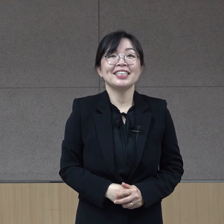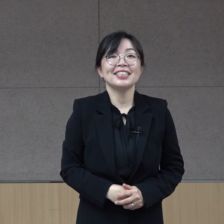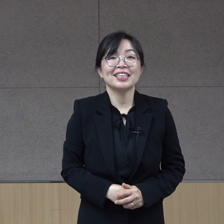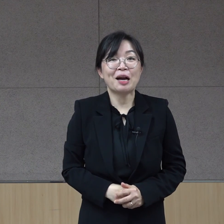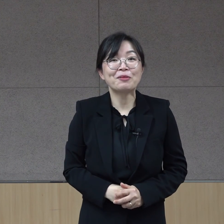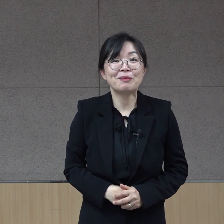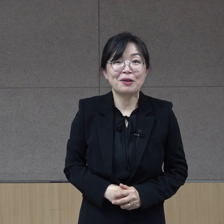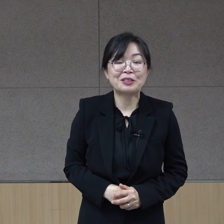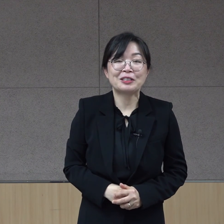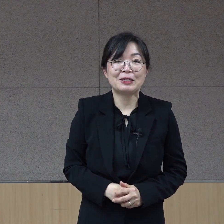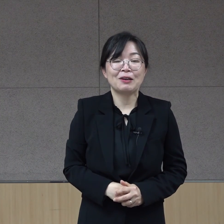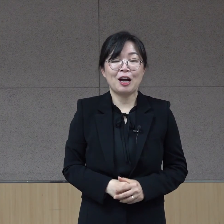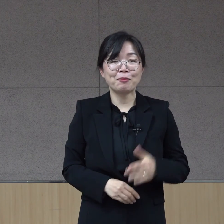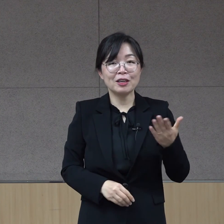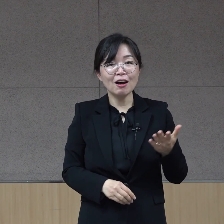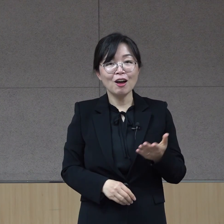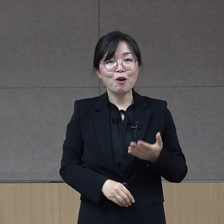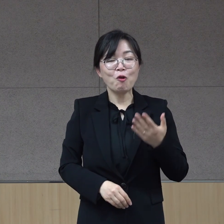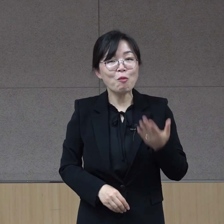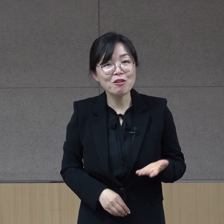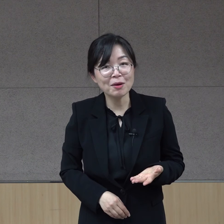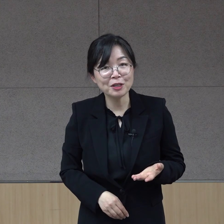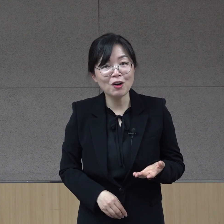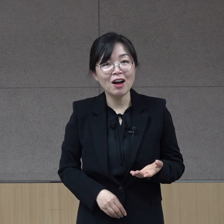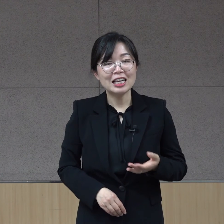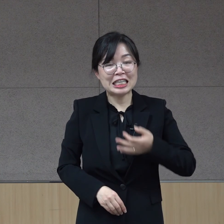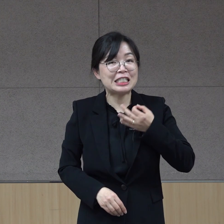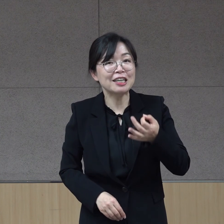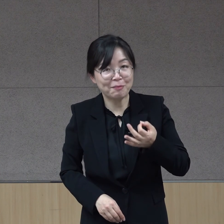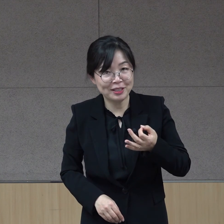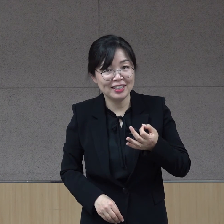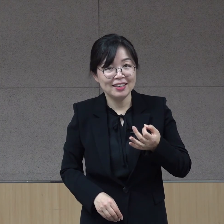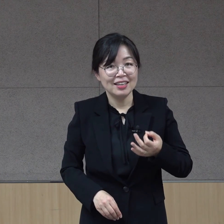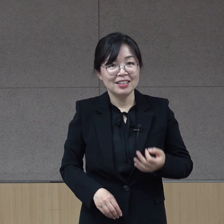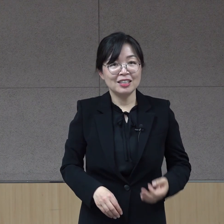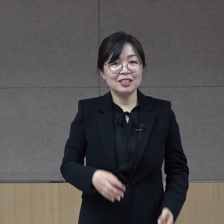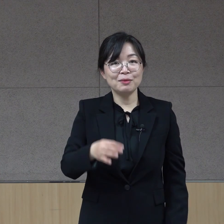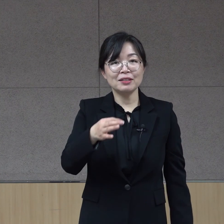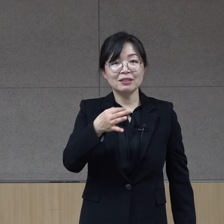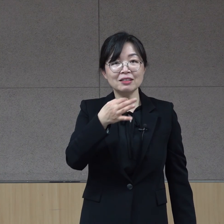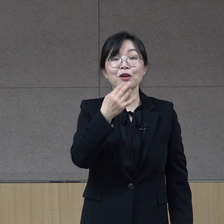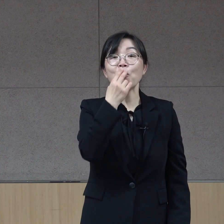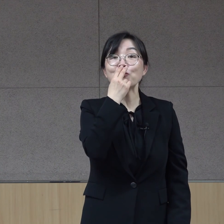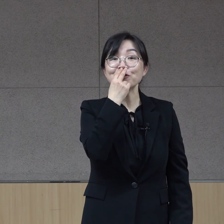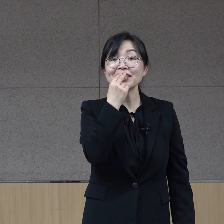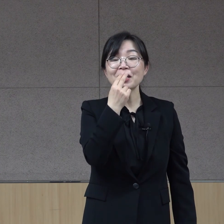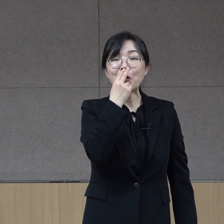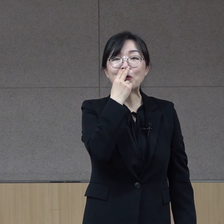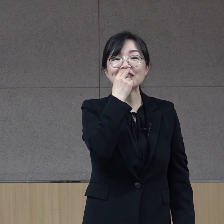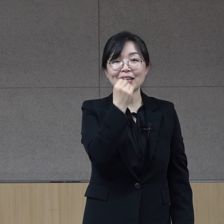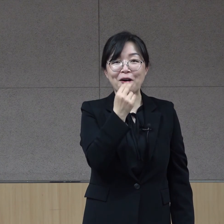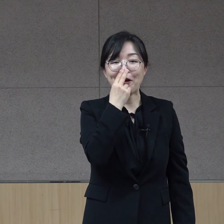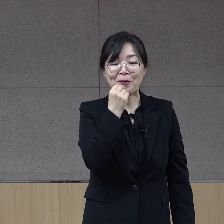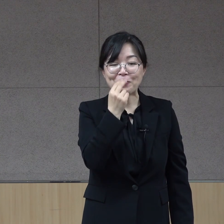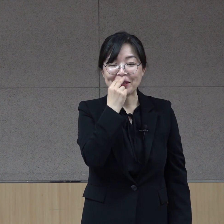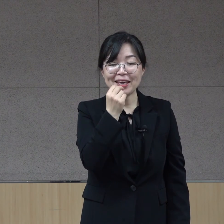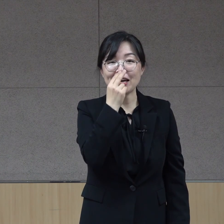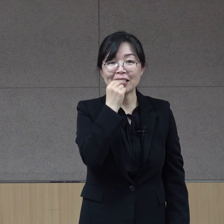시간에 감기 배웠었죠. 감기가 콧물 감기가 기침 감기. 기침할 때는 콧물은 코에서 이렇게 나와요. 이게